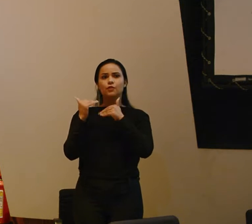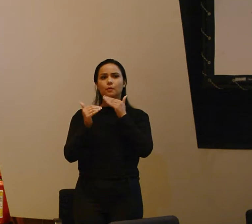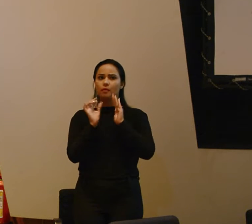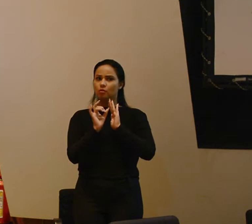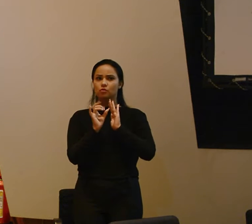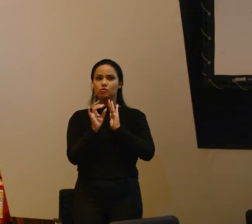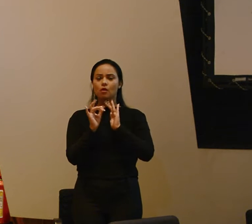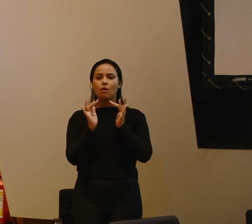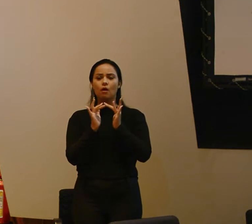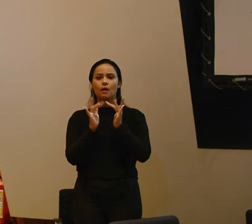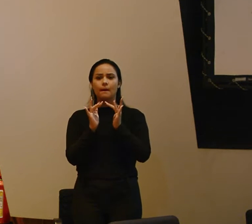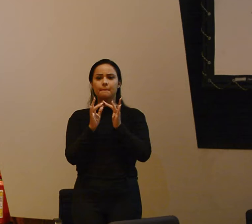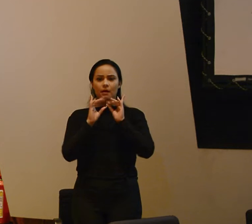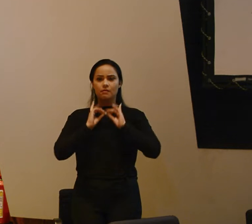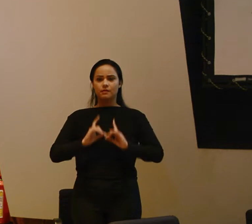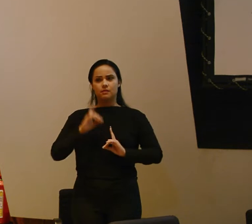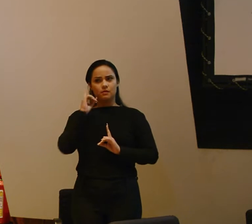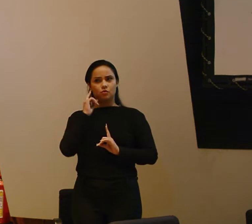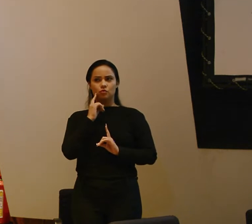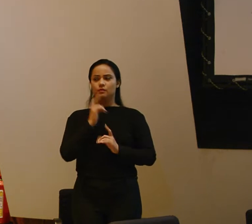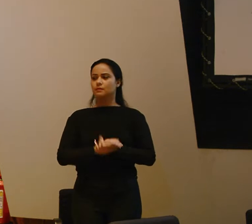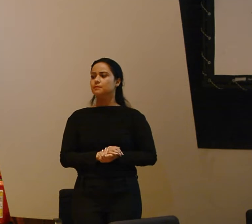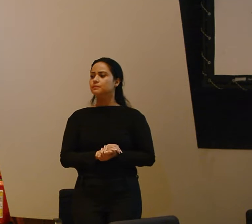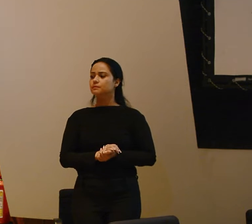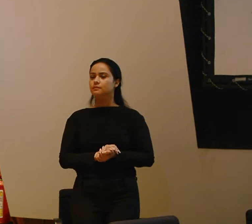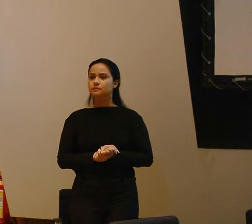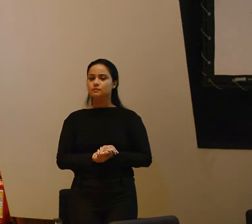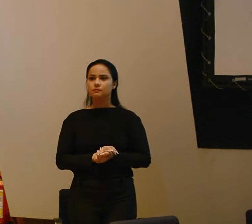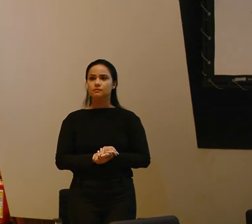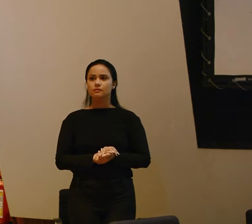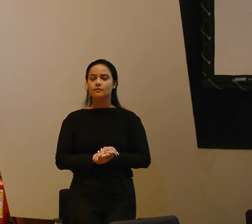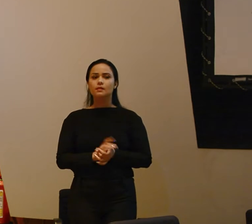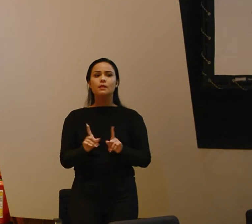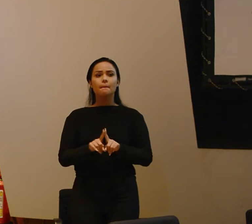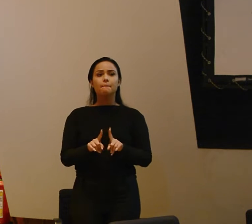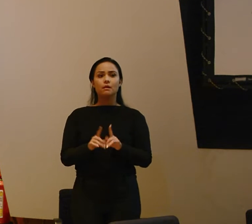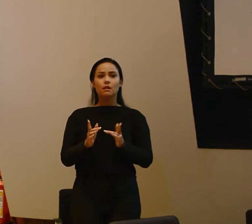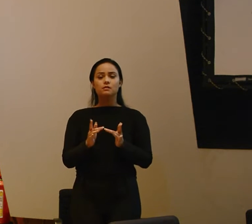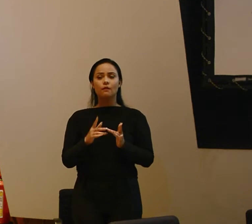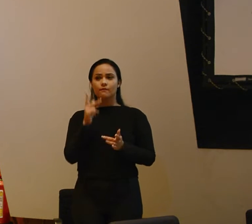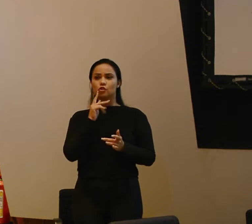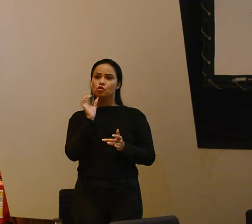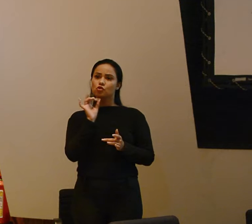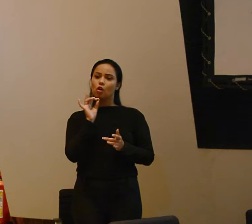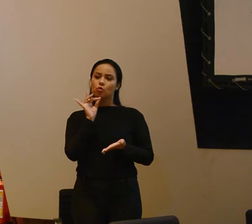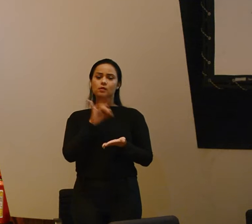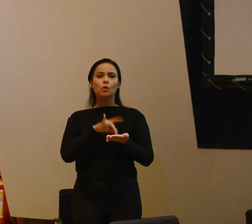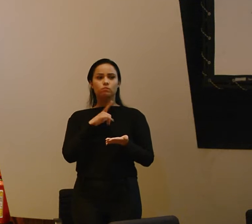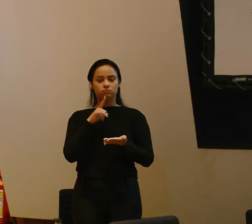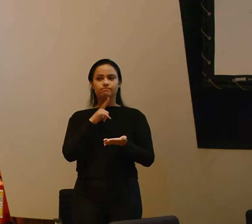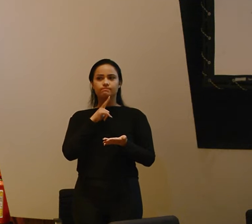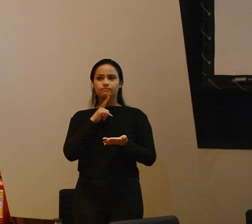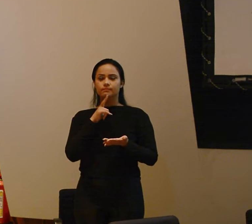só em relação à deficiência auditiva. Em relação falando só da atuação que a gente